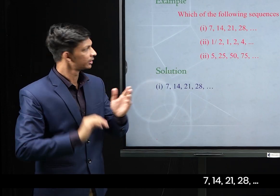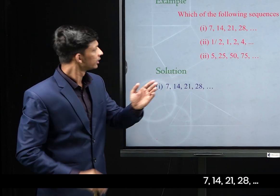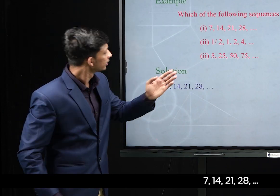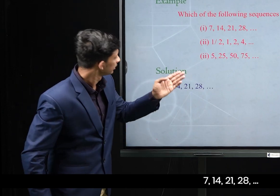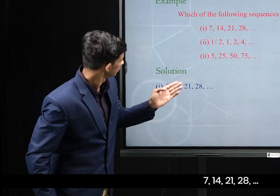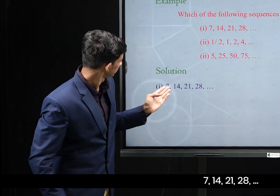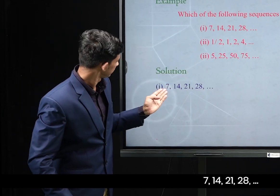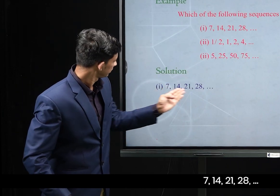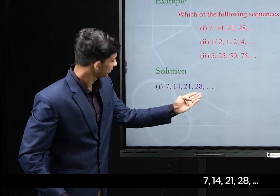21, 28।